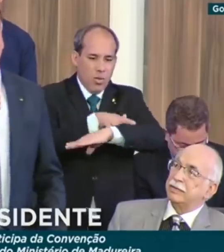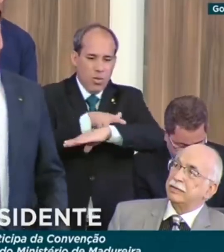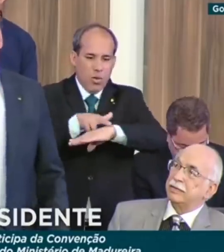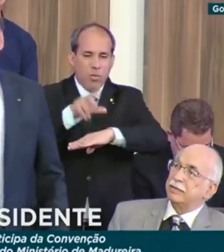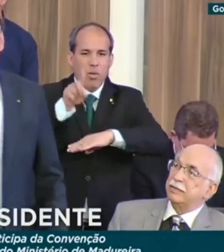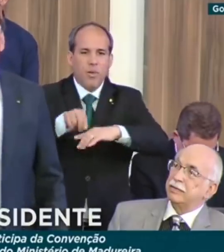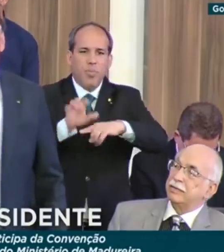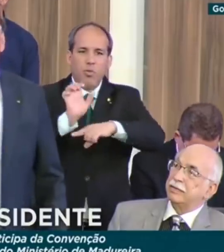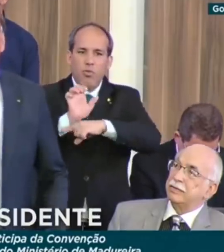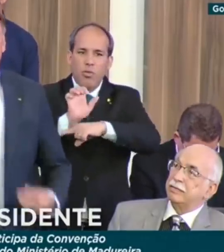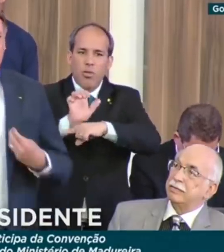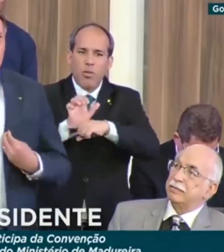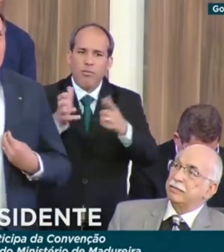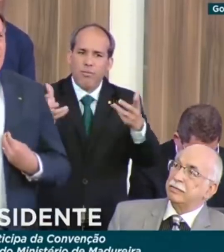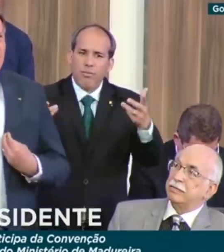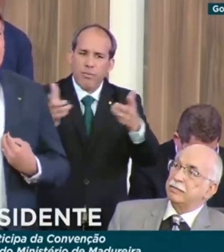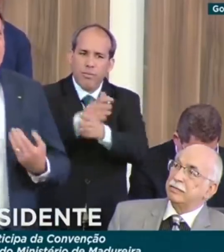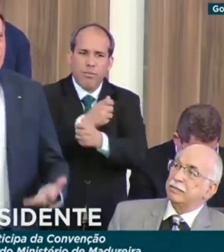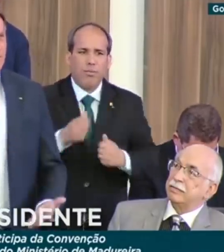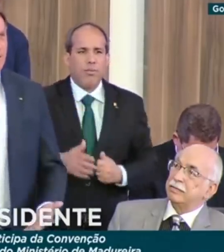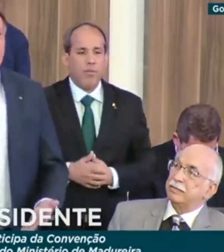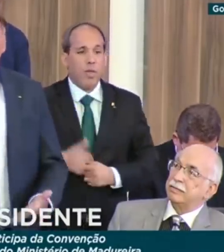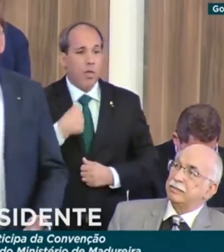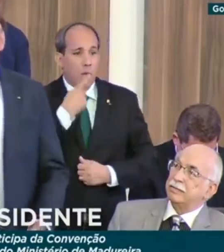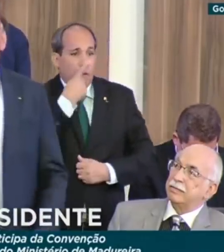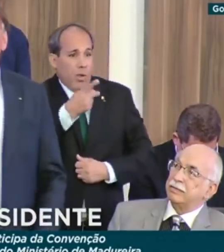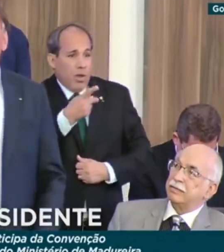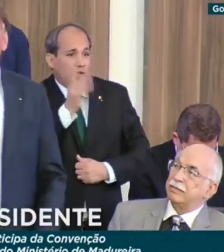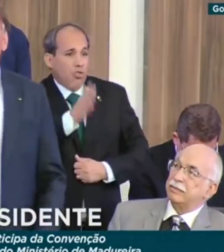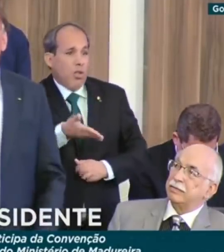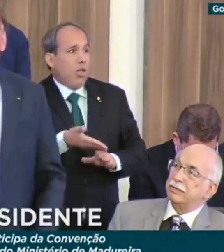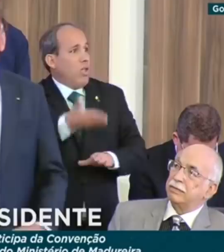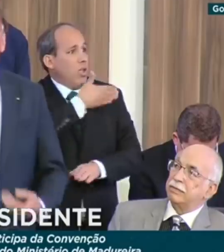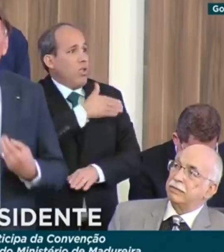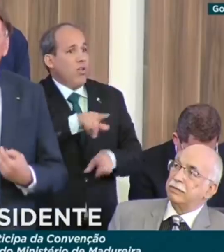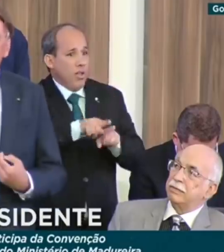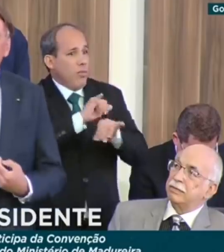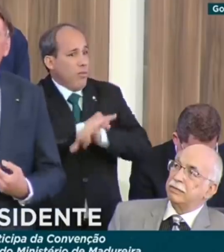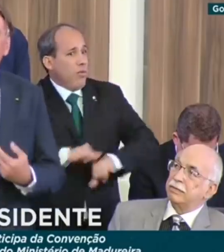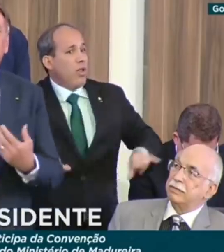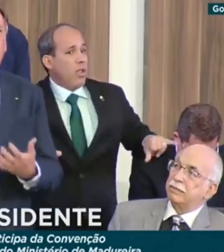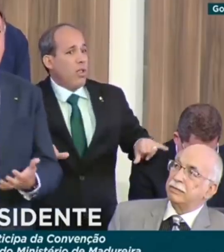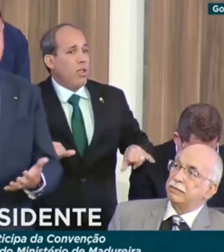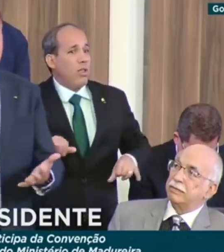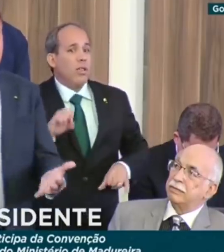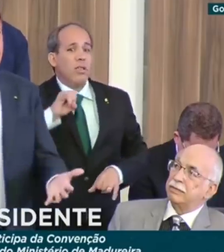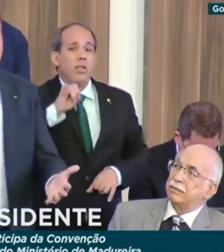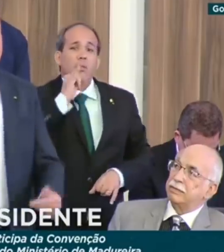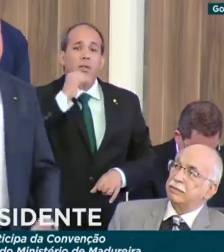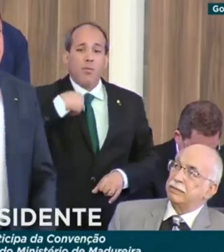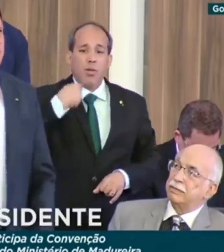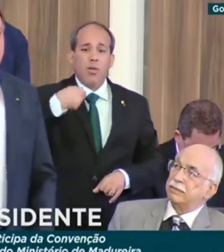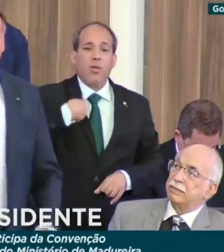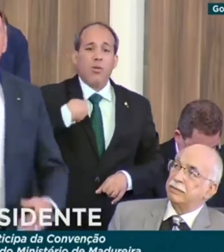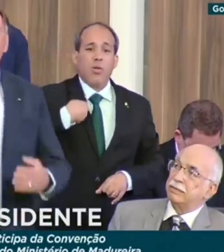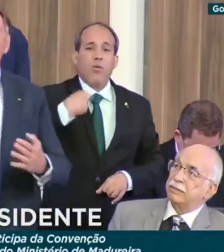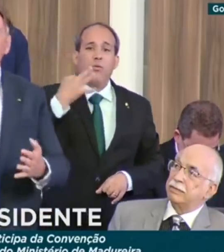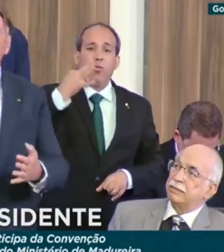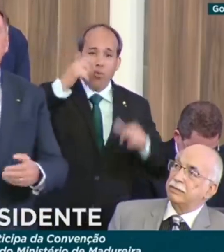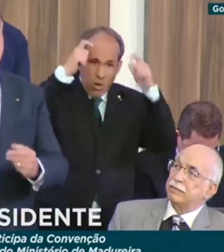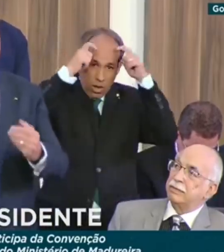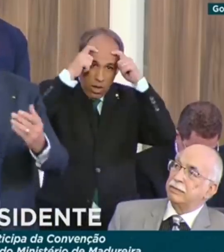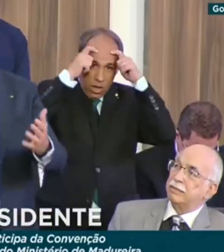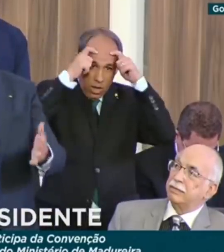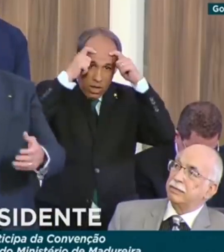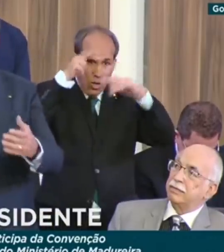estado fantástico. E o que eu falava e falo agora é verdade. Se um dia eu for rei de Roraima, em 10